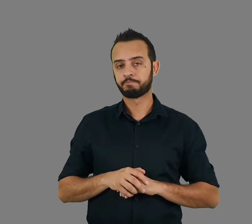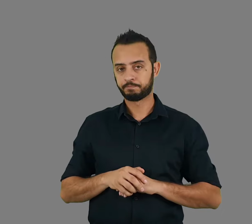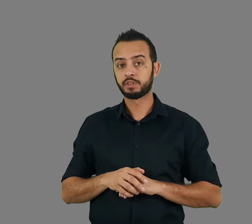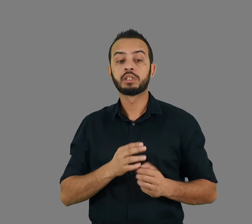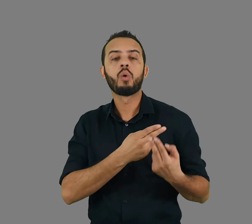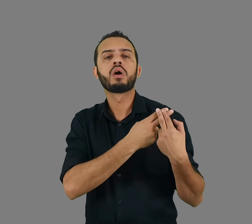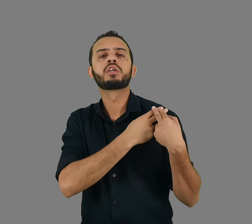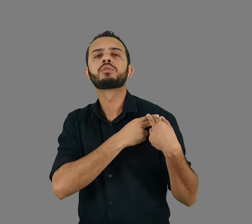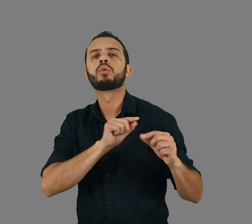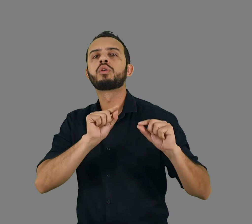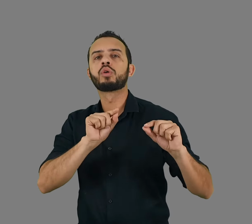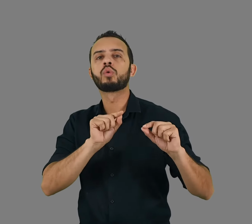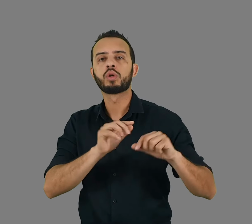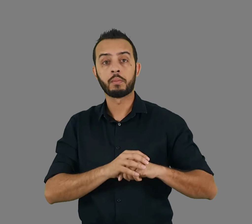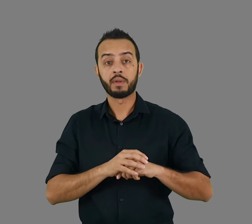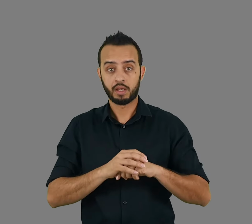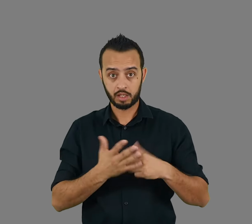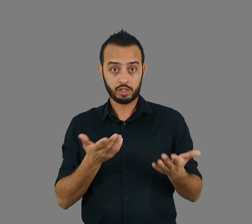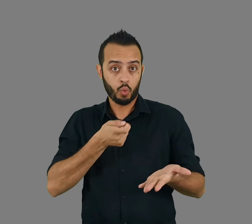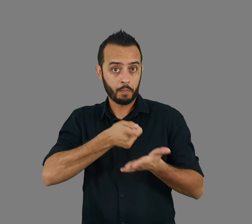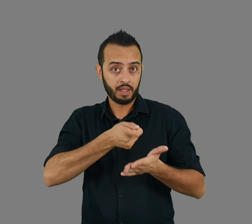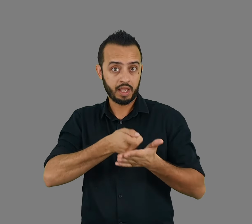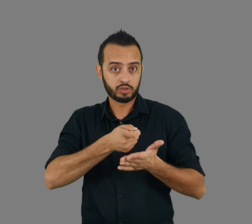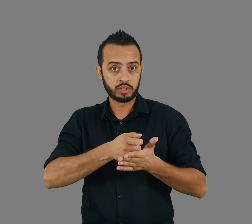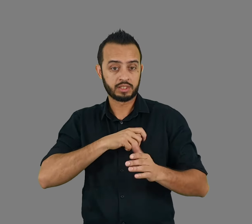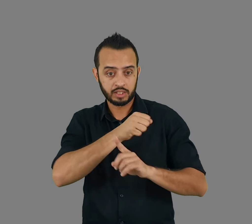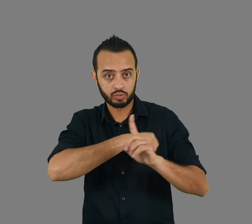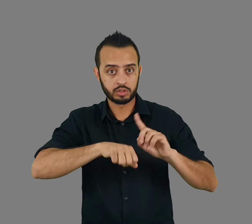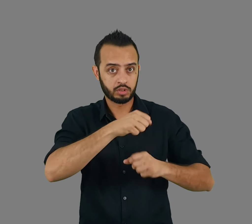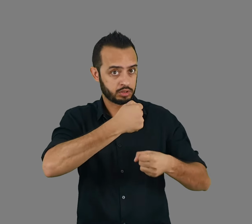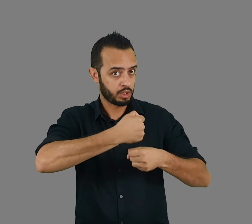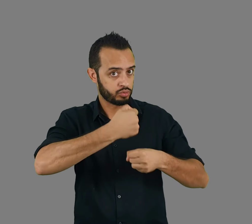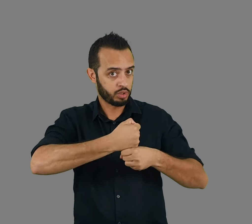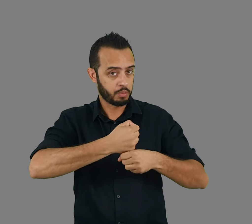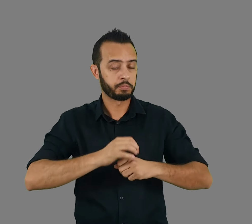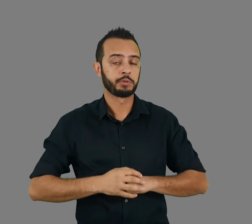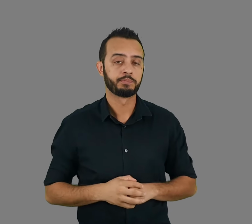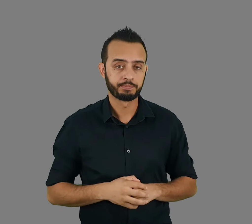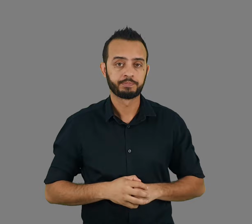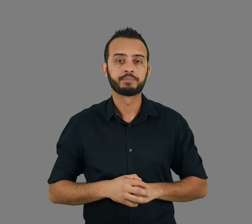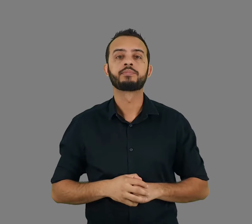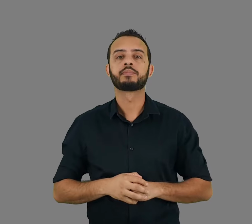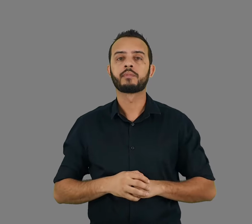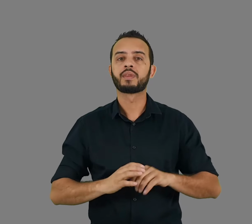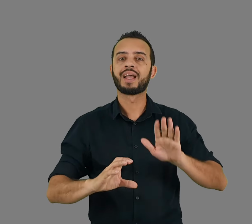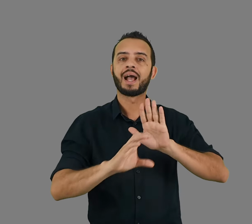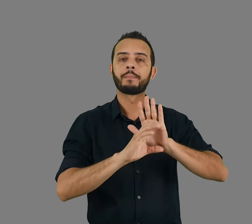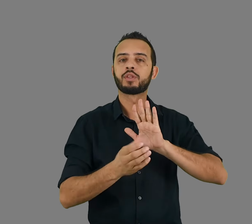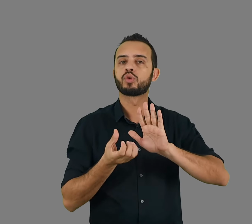subsidiariamente pelos encargos e obrigações sociais da SUCAMP. Capítulo 6.